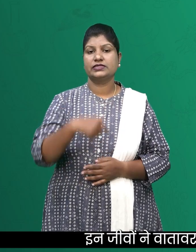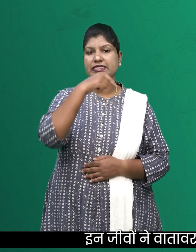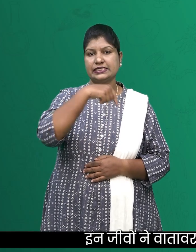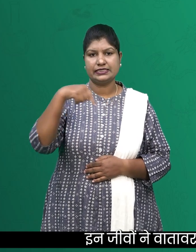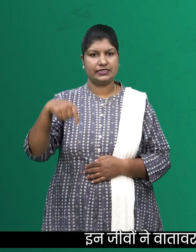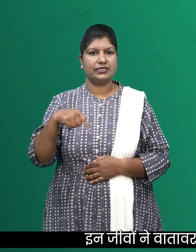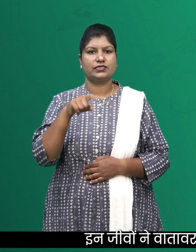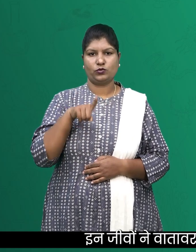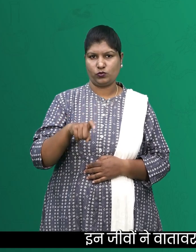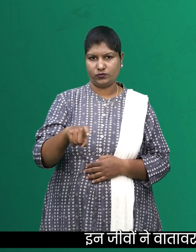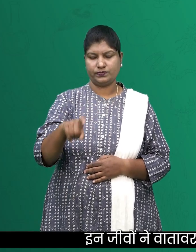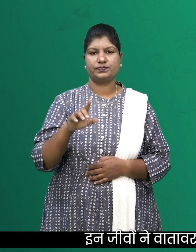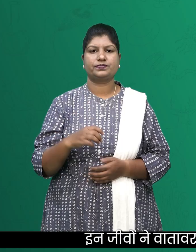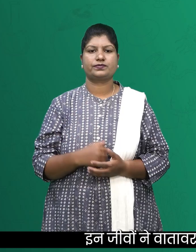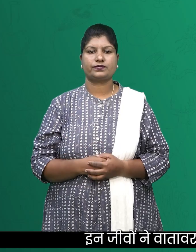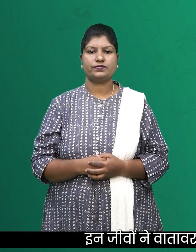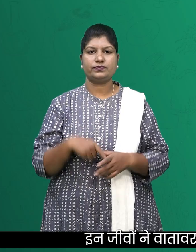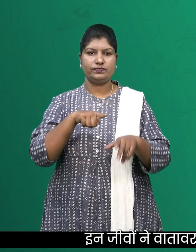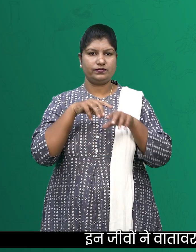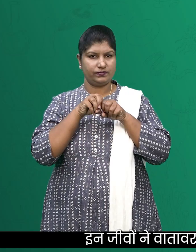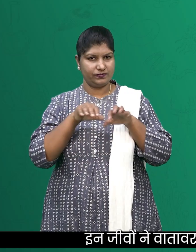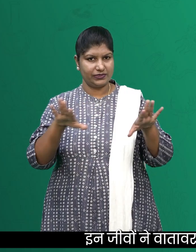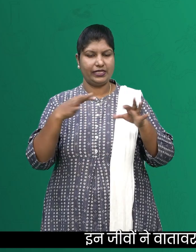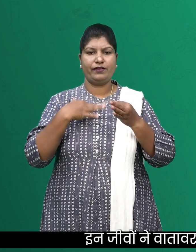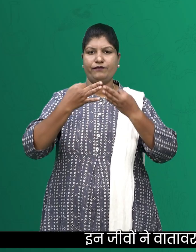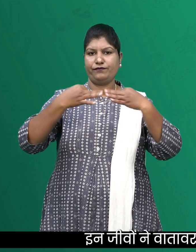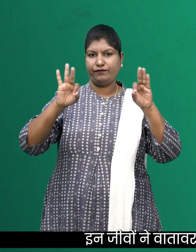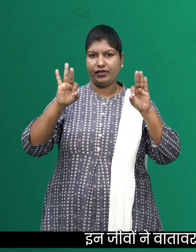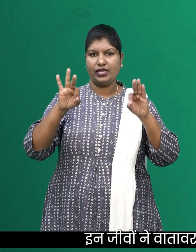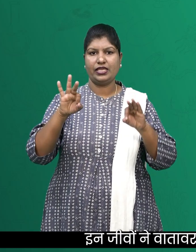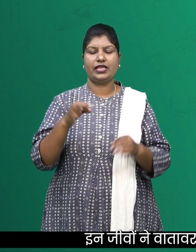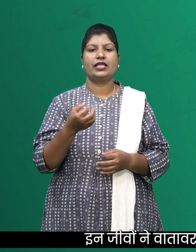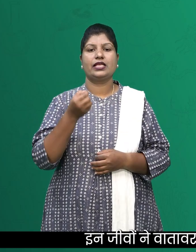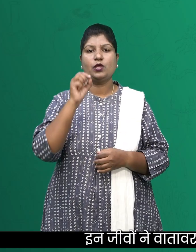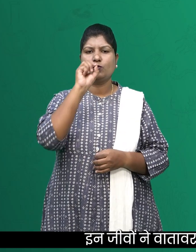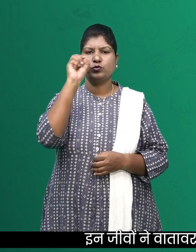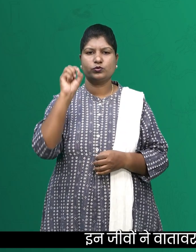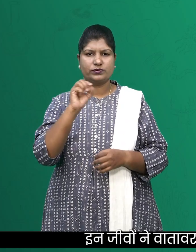इन जीवों ने वातावरण में मुक्त आणविक ऑक्सीजन जारी की।